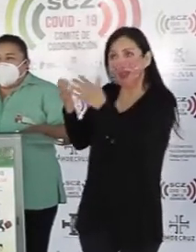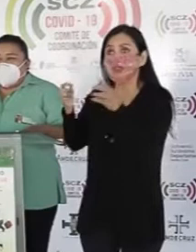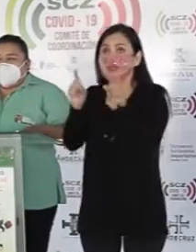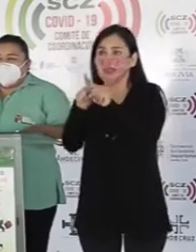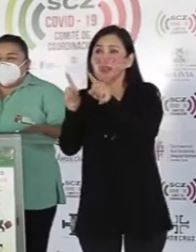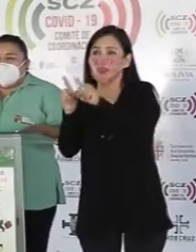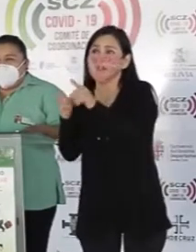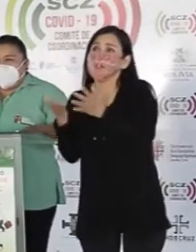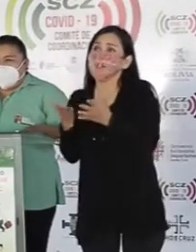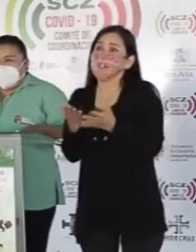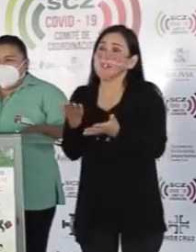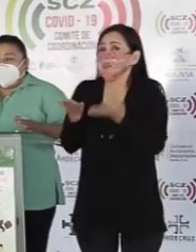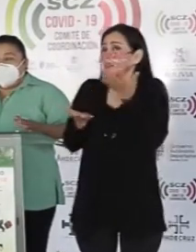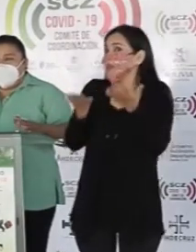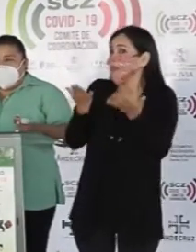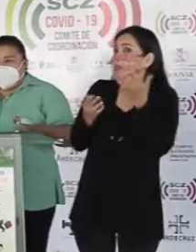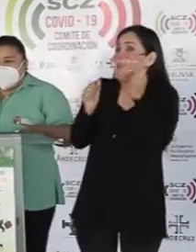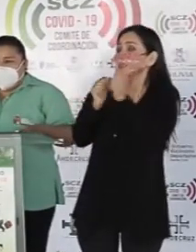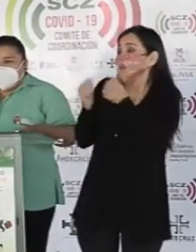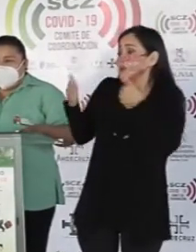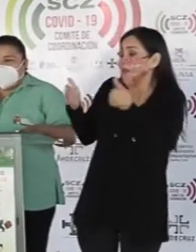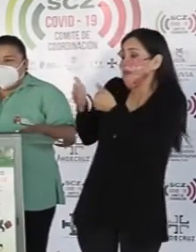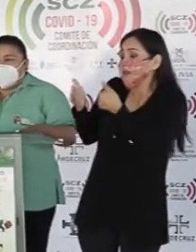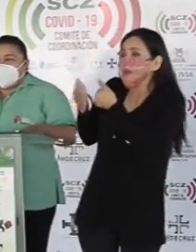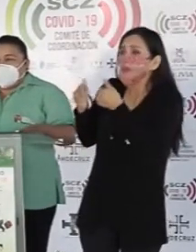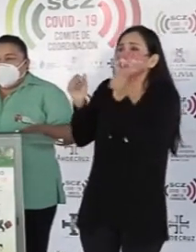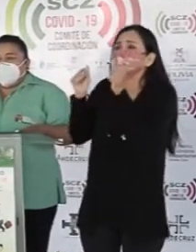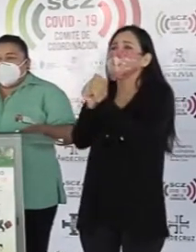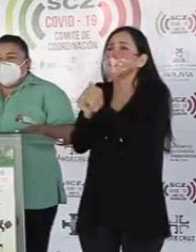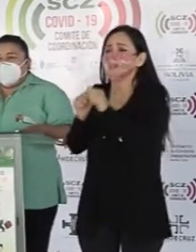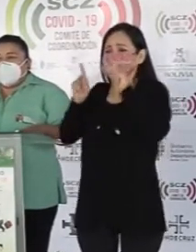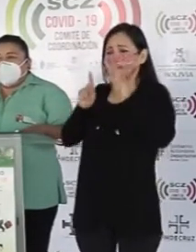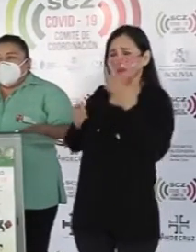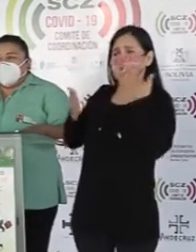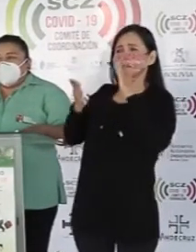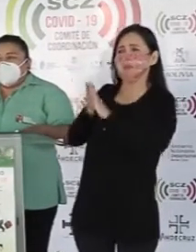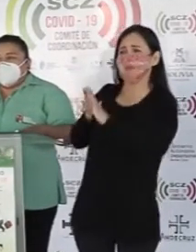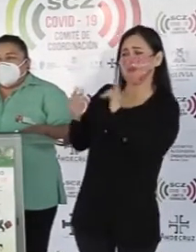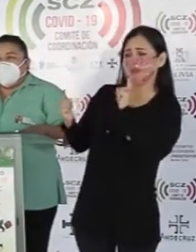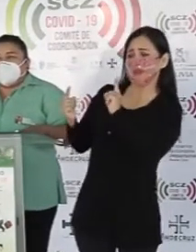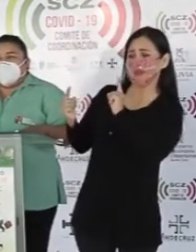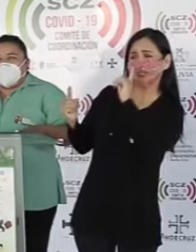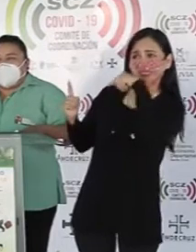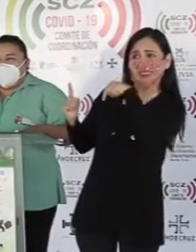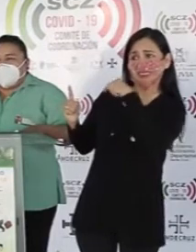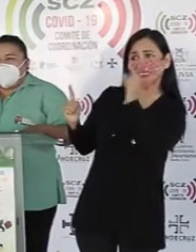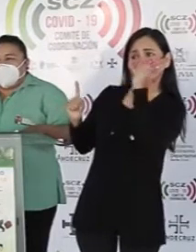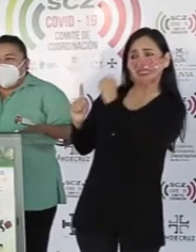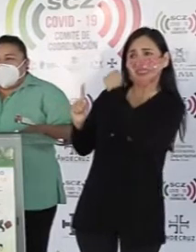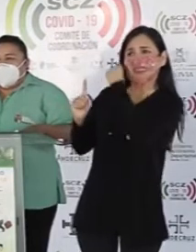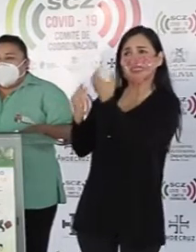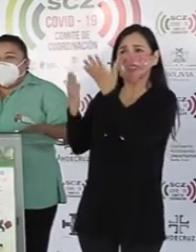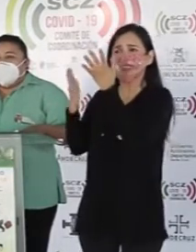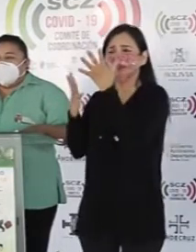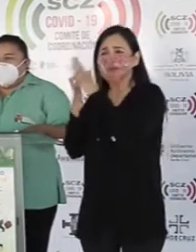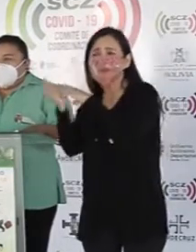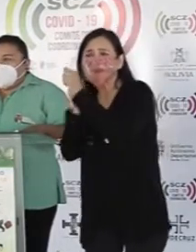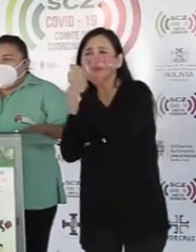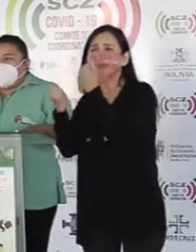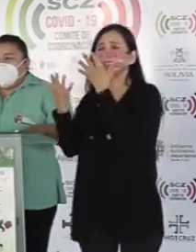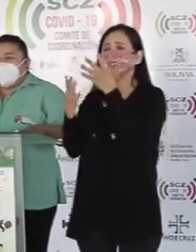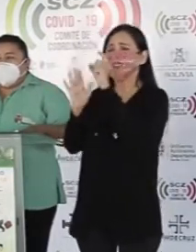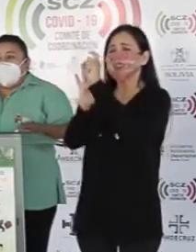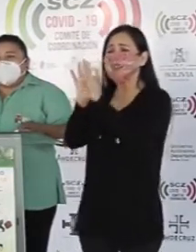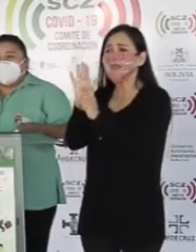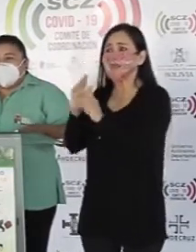ello están quizás cerca del posible agresor. Entonces estos niños se sienten limitados para poder